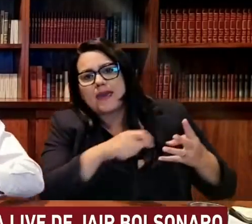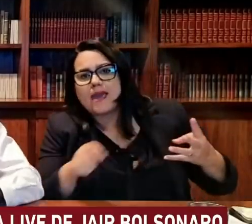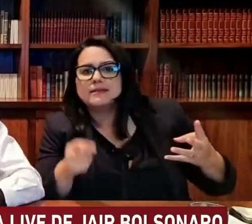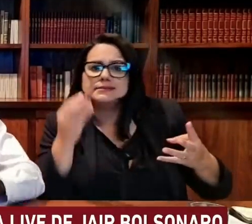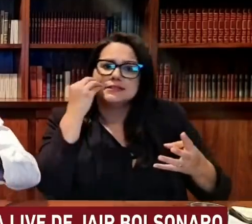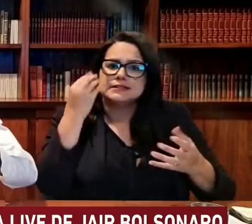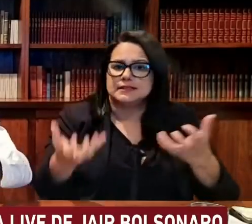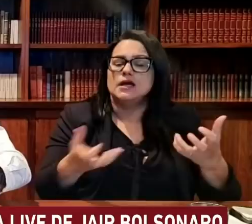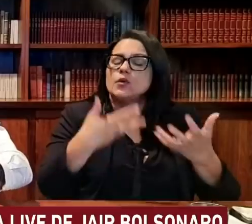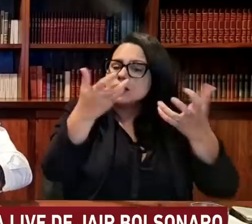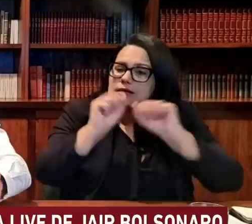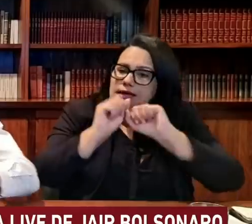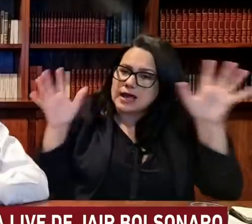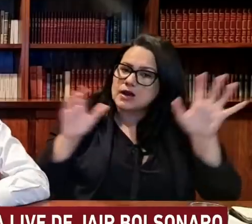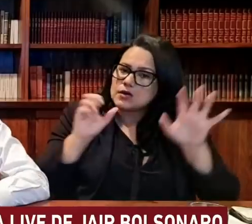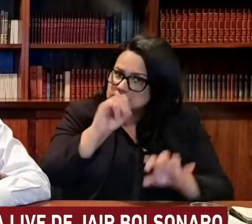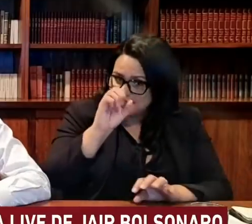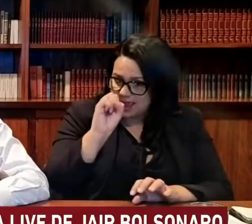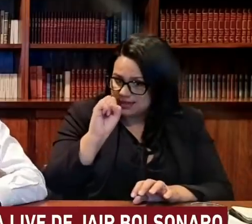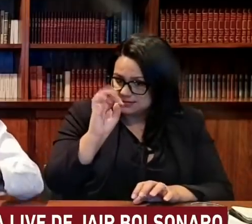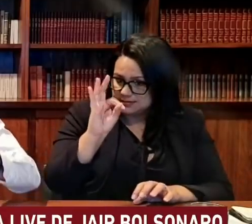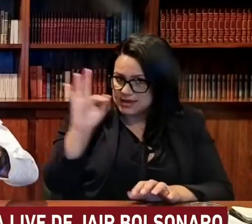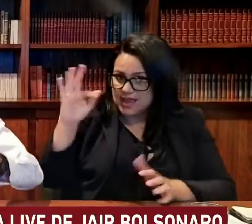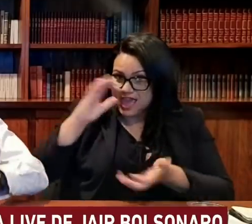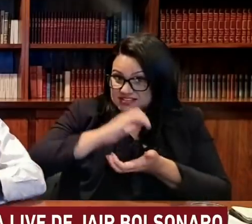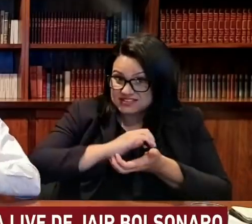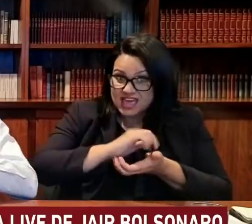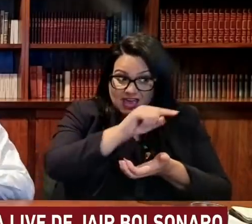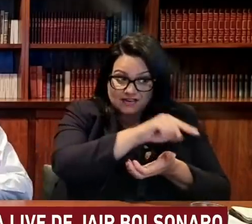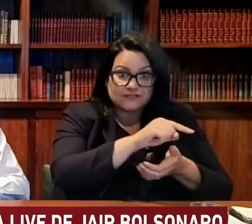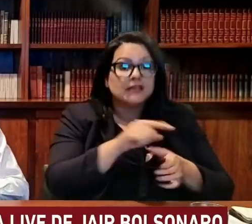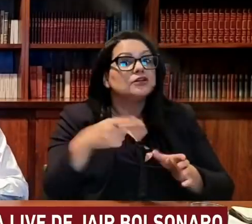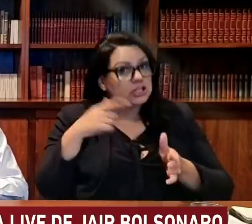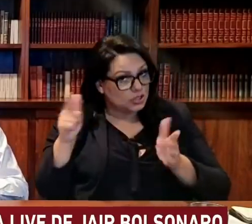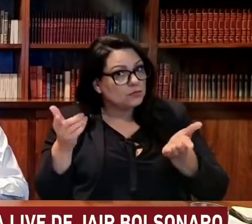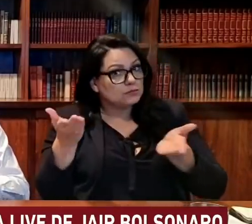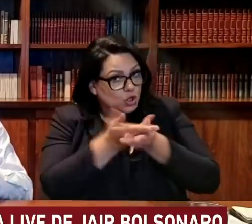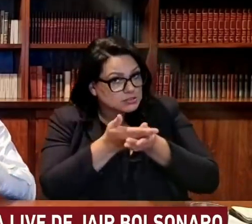bem claro, se o Supremo Tribunal Federal tivesse julgado uma ação nossa